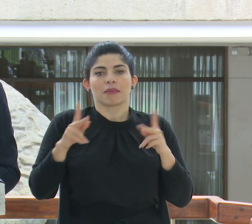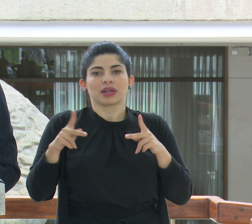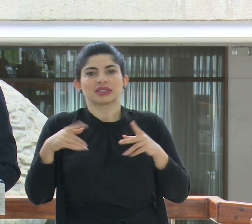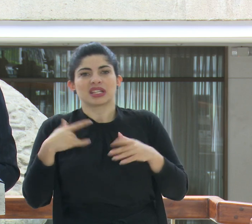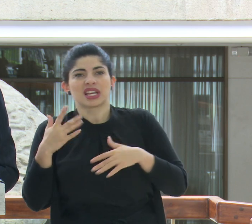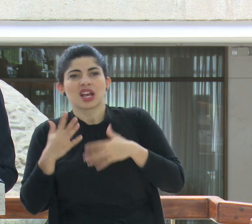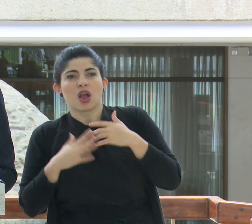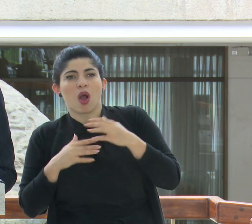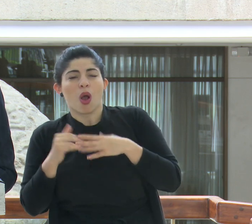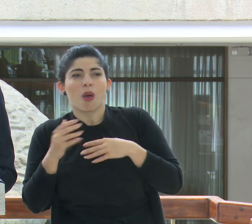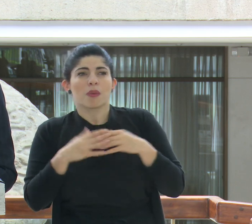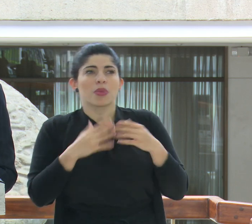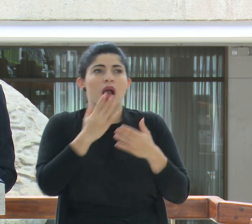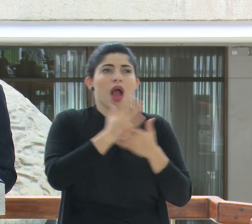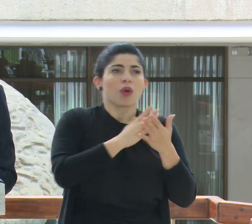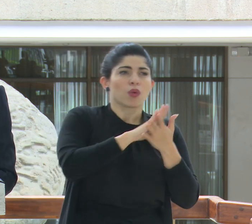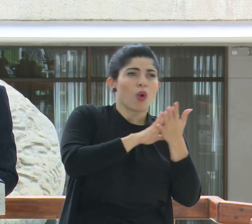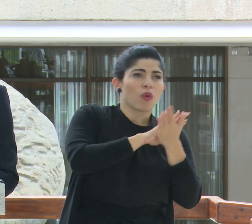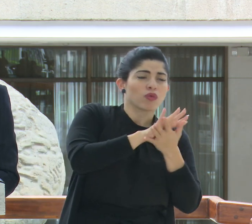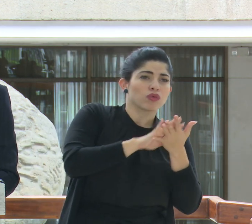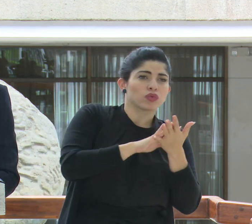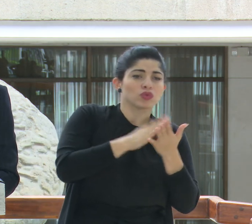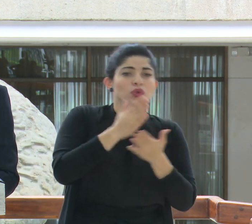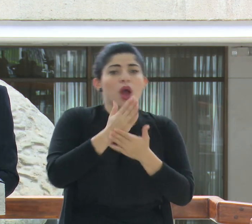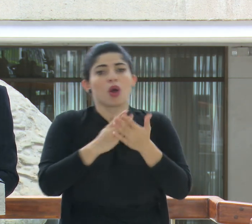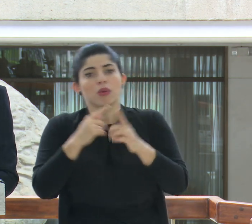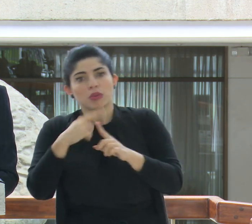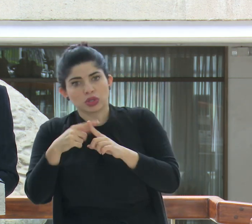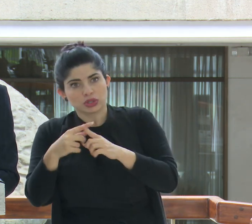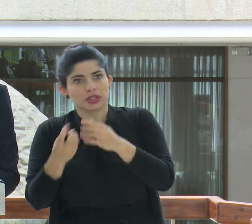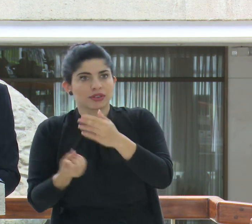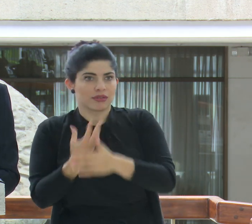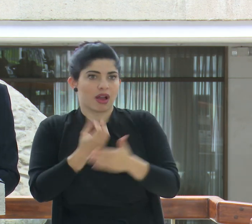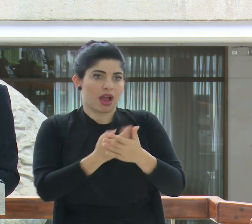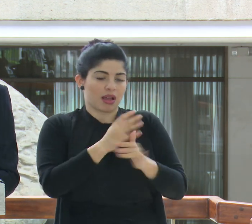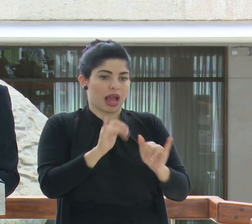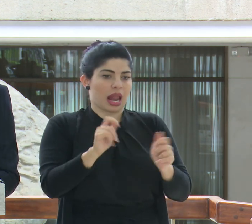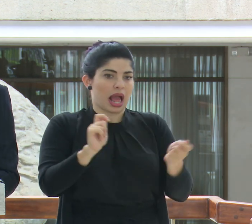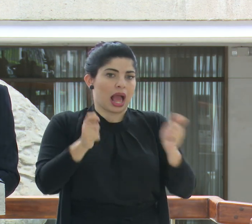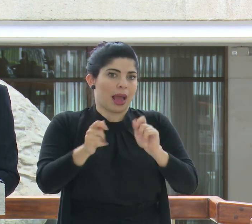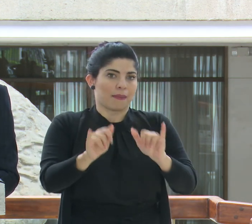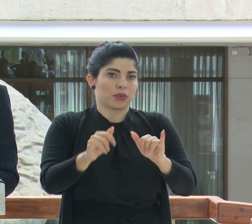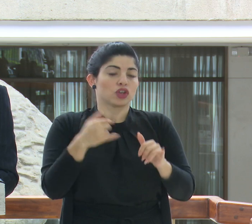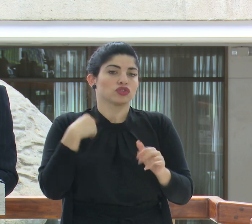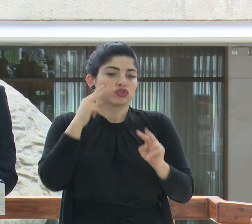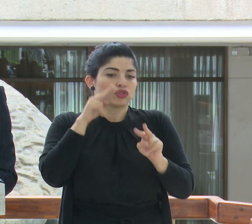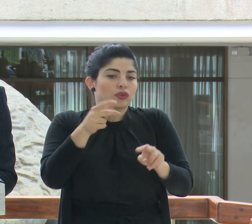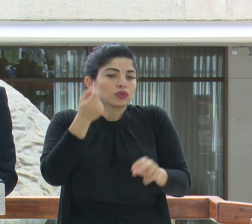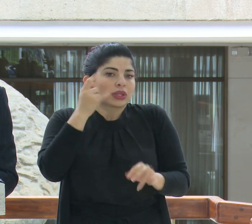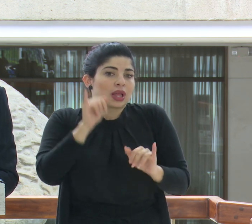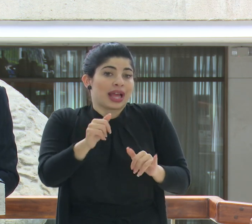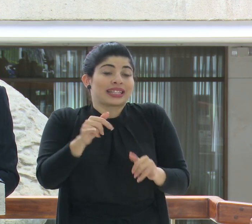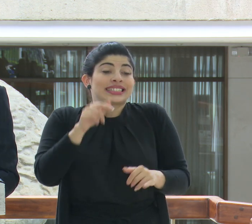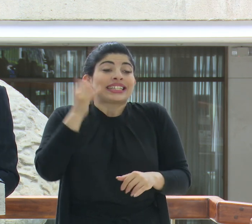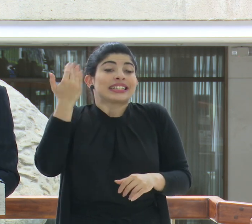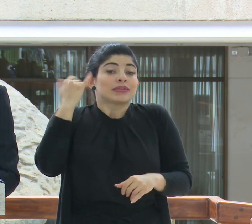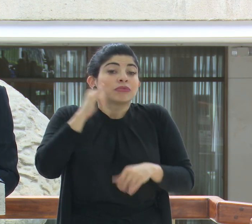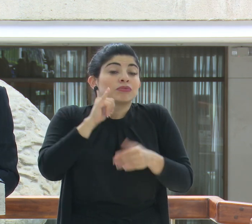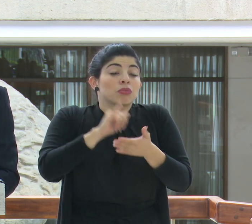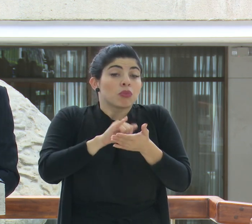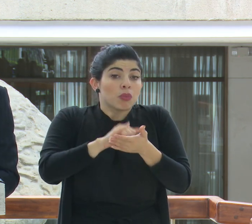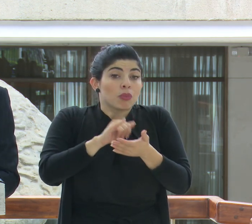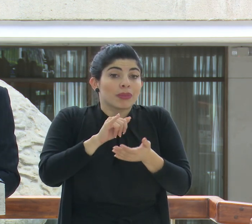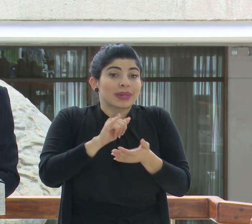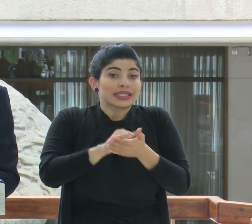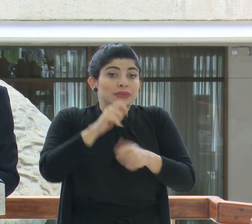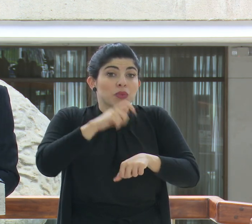incomodidades, genera algunas incertidumbres, genera otras cosas positivas también. Lo entiendo en ese marco, era necesario en ese momento avanzar y